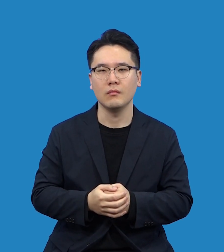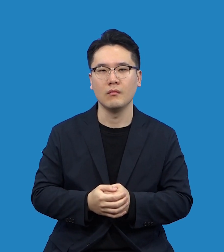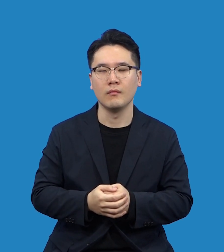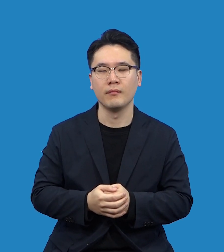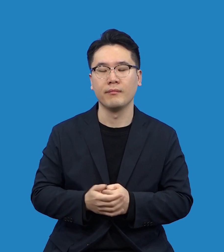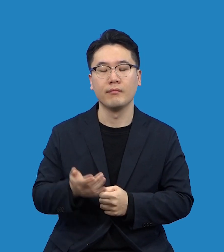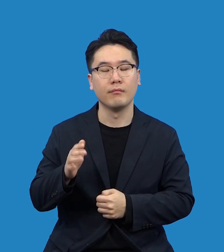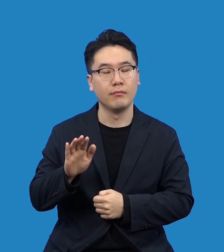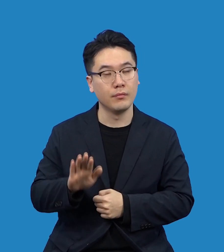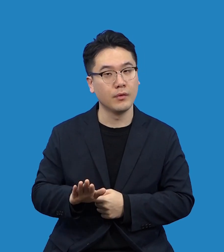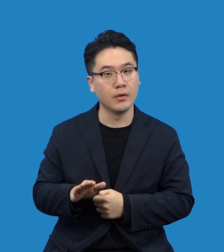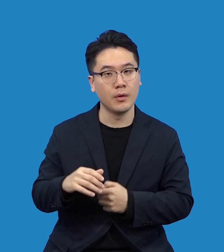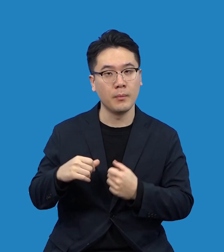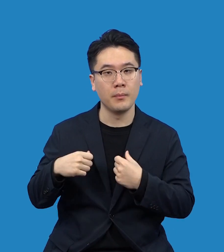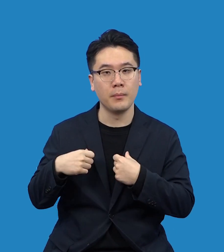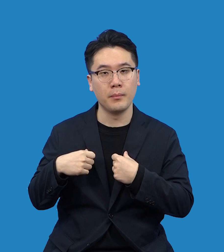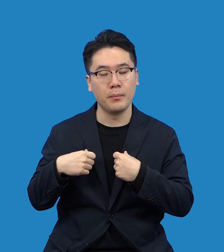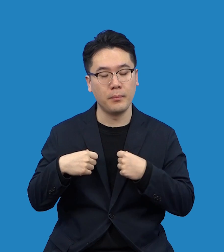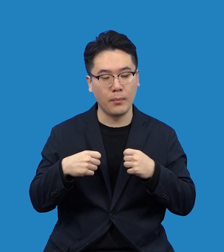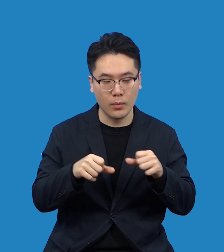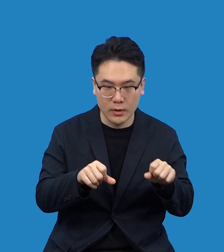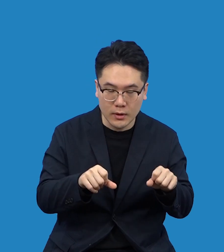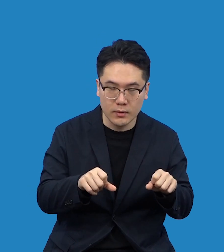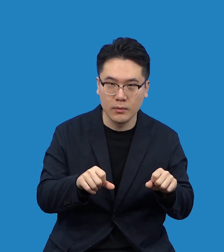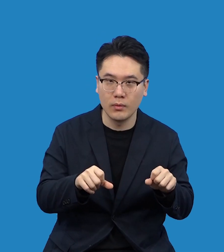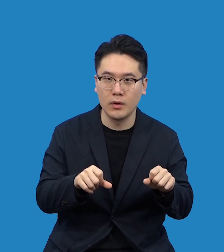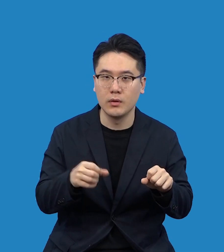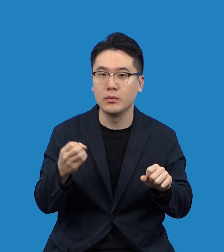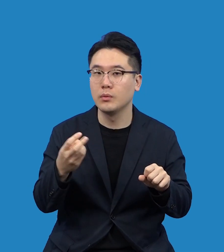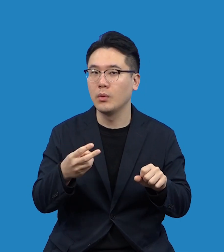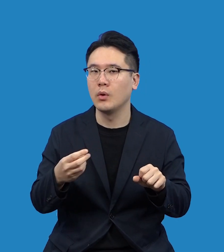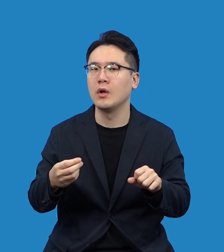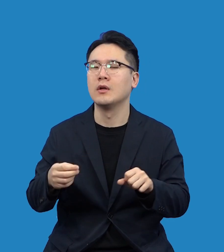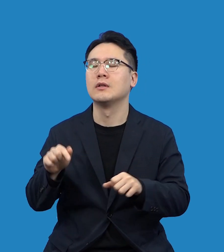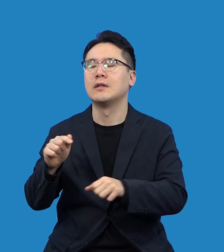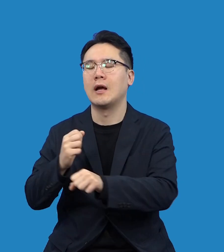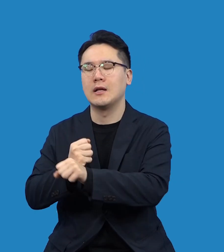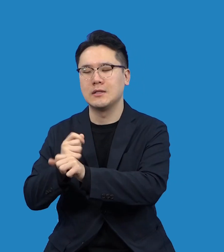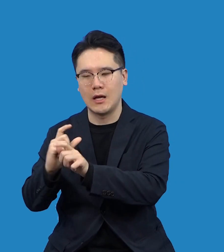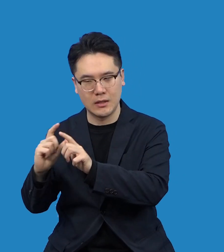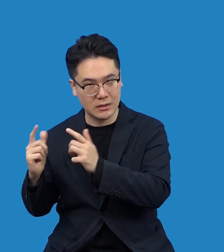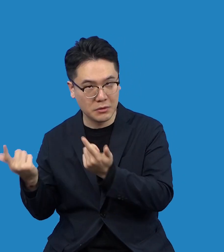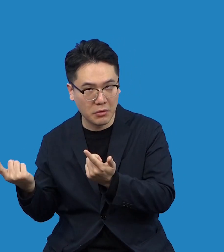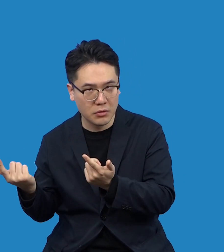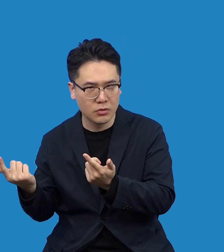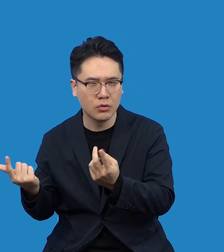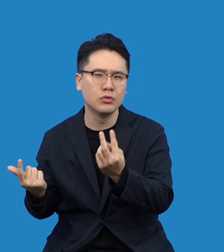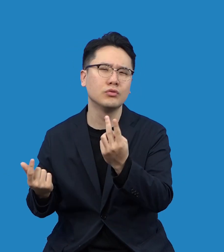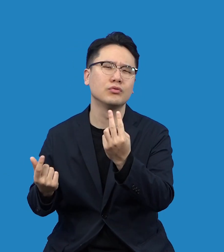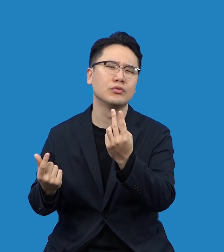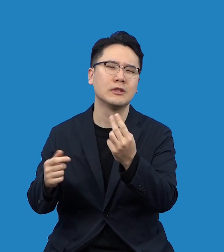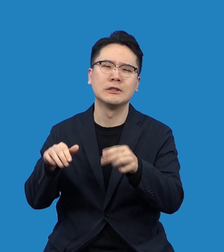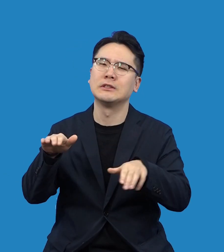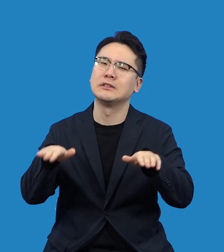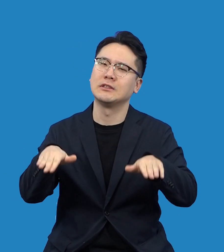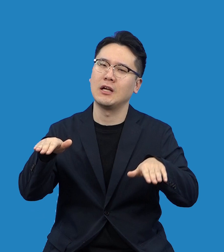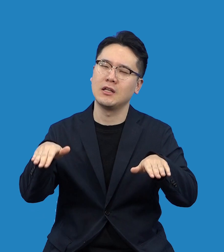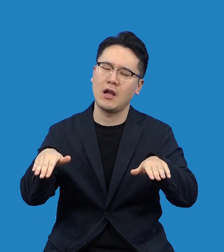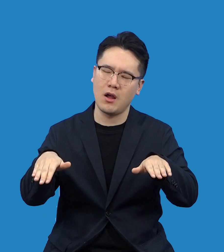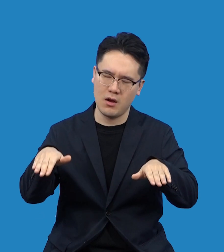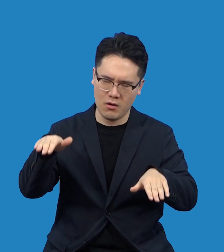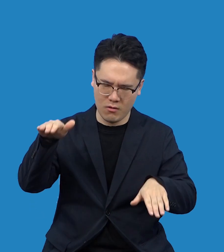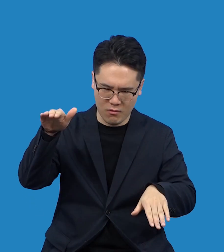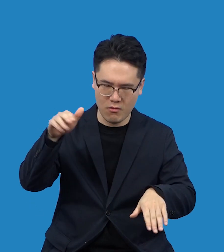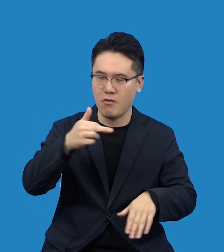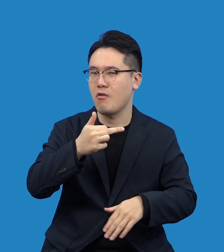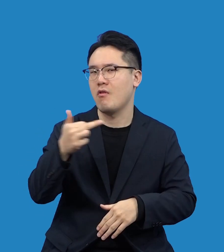것과 포기하는 것이 아니라 그것을 하지 않는 것은 하늘과 땅 사이에